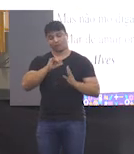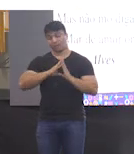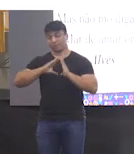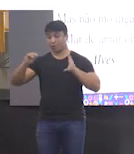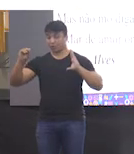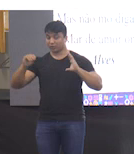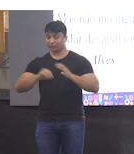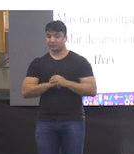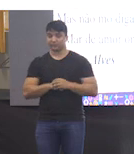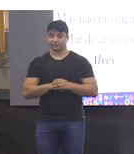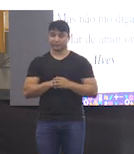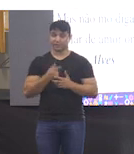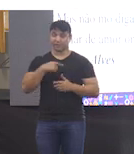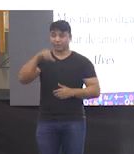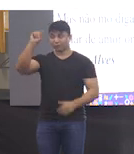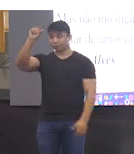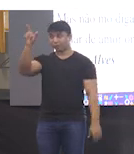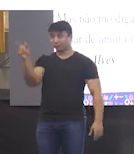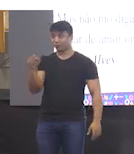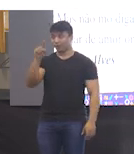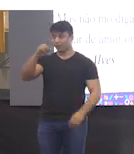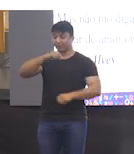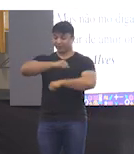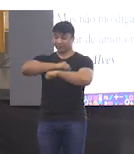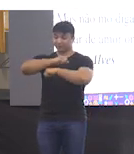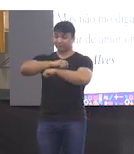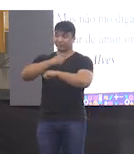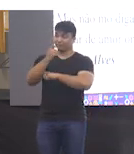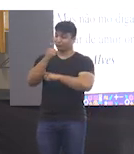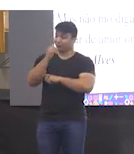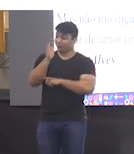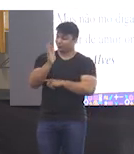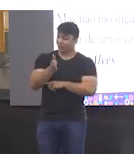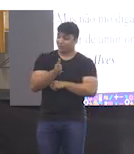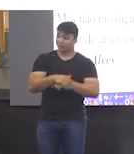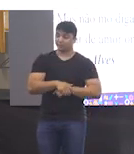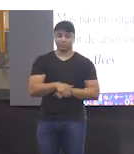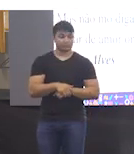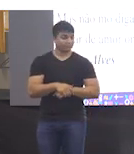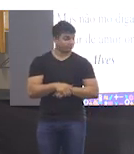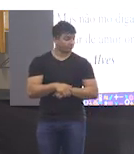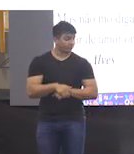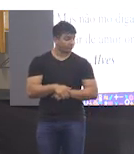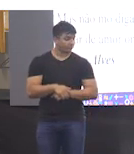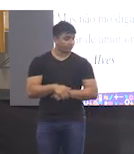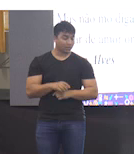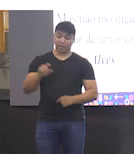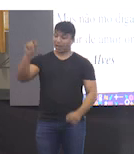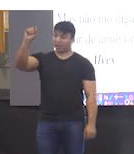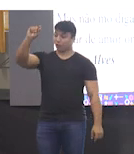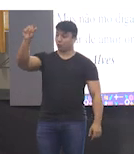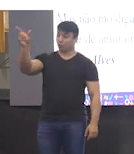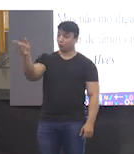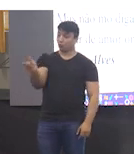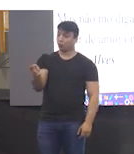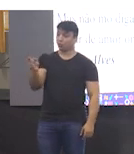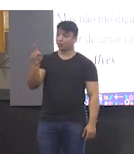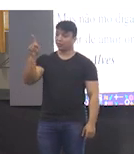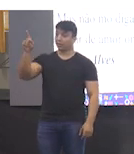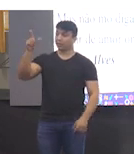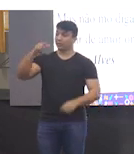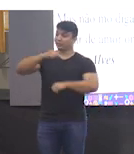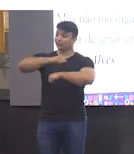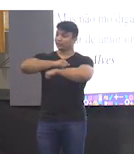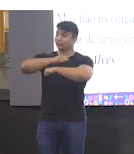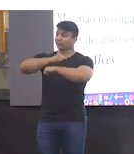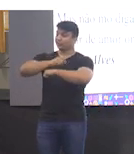embora. A lua nas janelas bate em cheio. Olha só. A lua nas janelas bate em